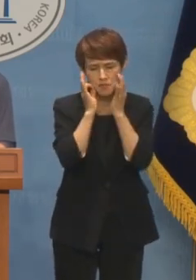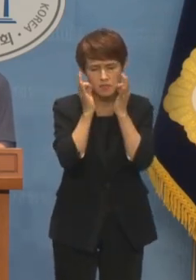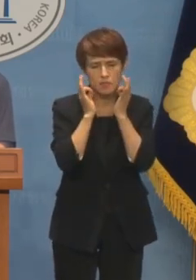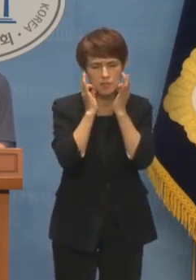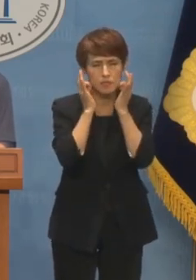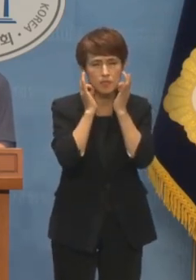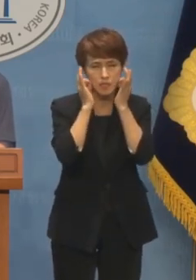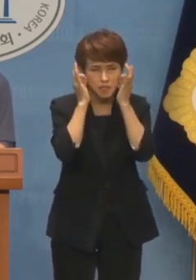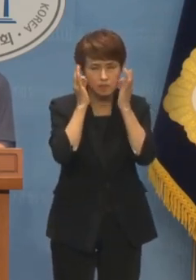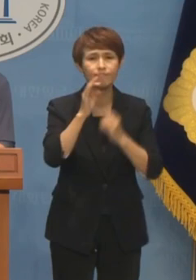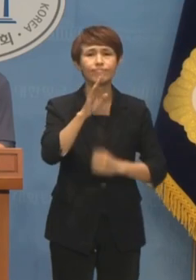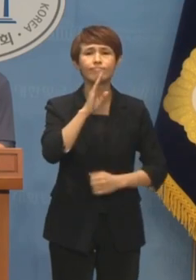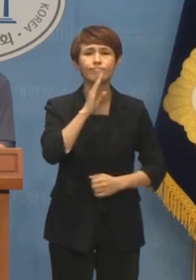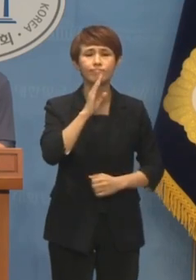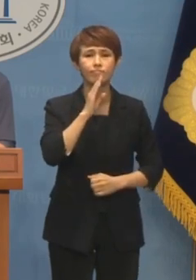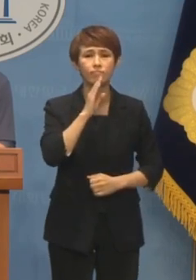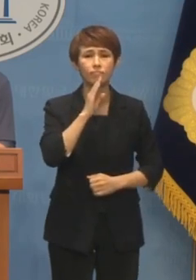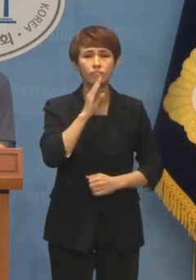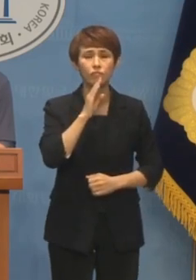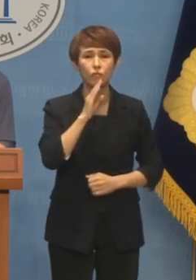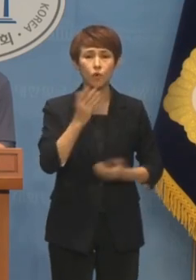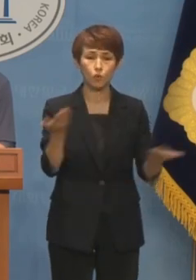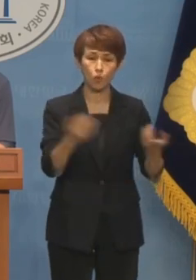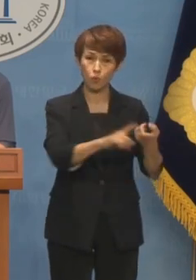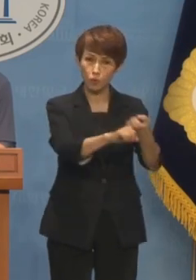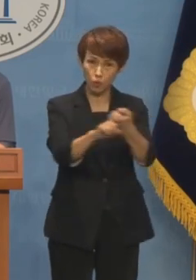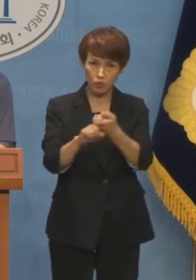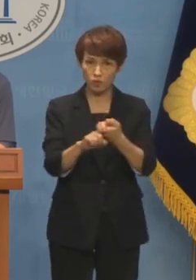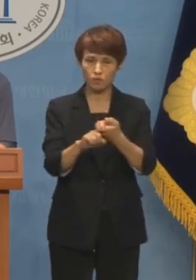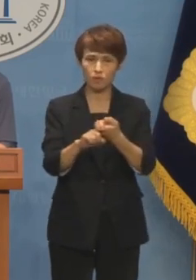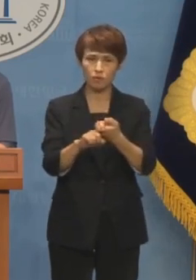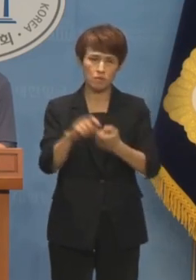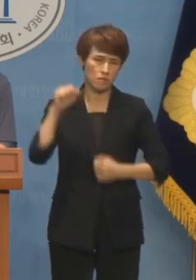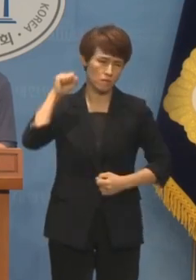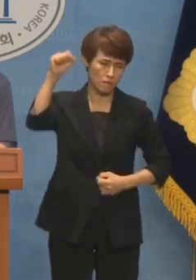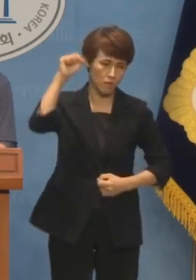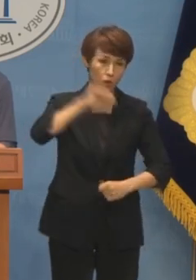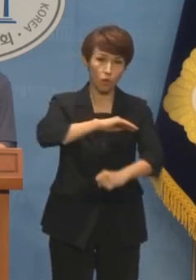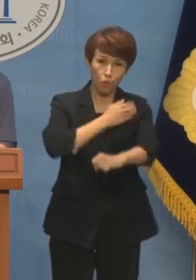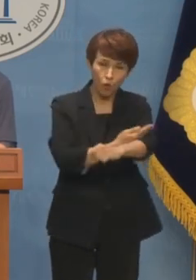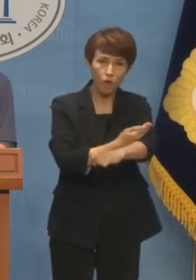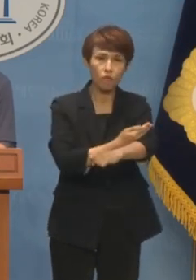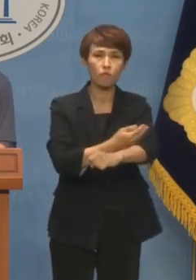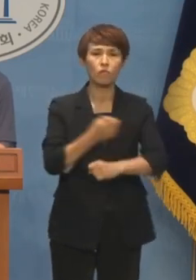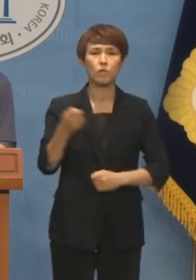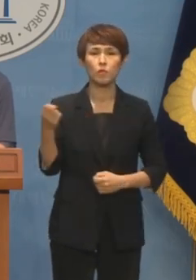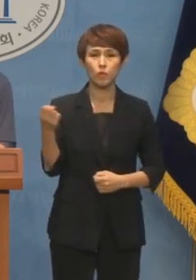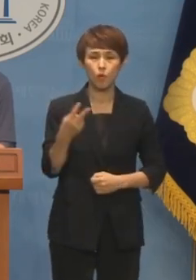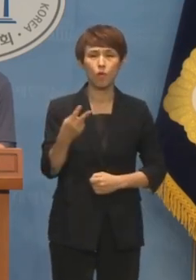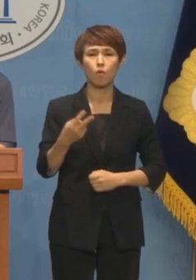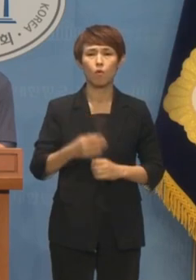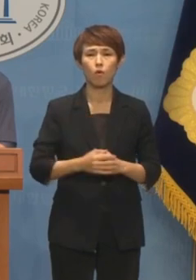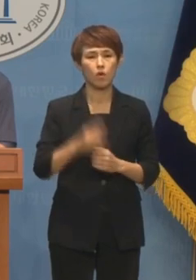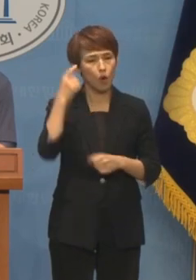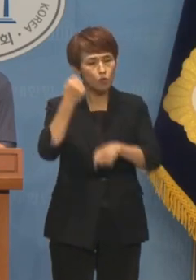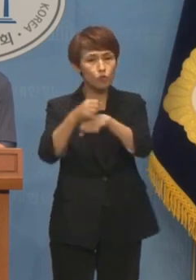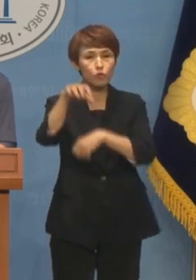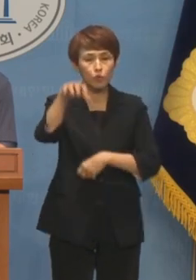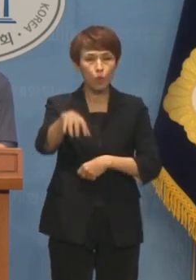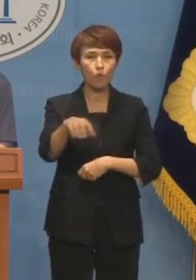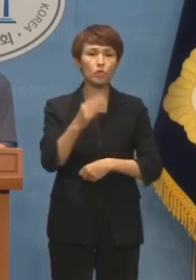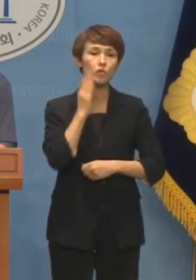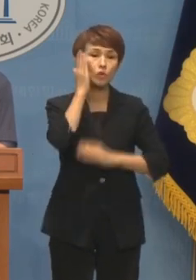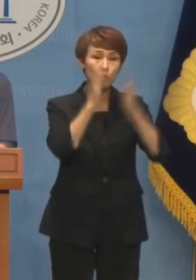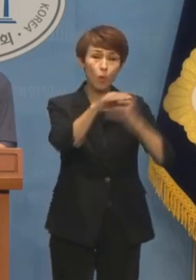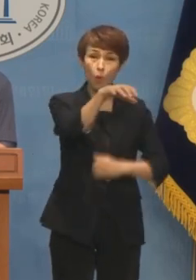노력을 다해왔습니다. 노조는 쟁의권 확보 이후에도 화성의 부품 연구동과 서초동 본사